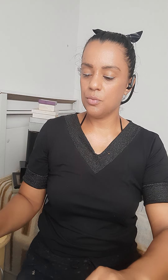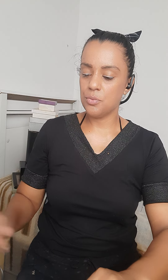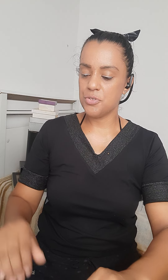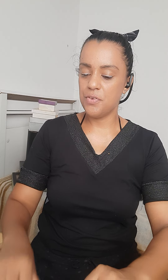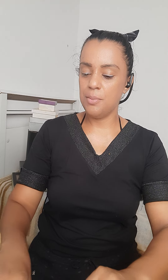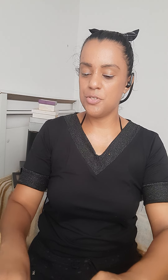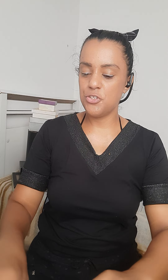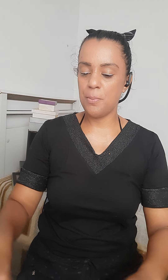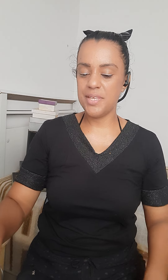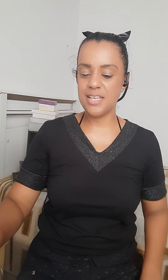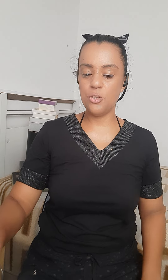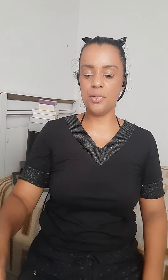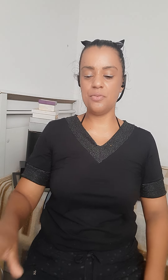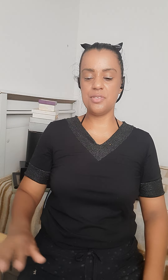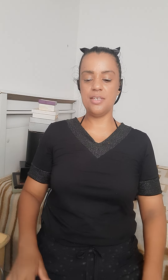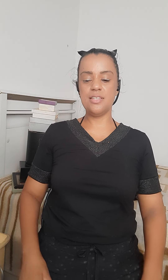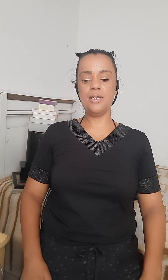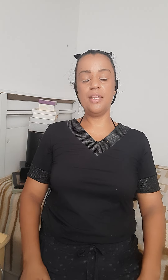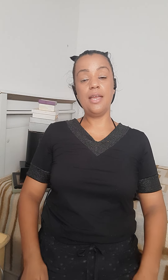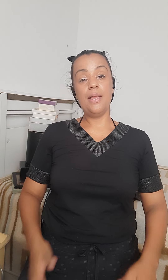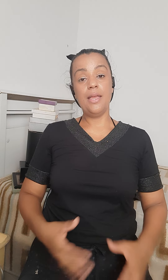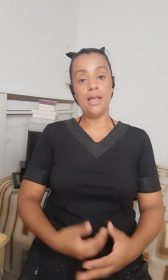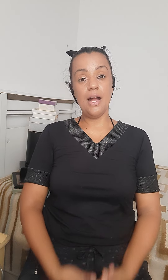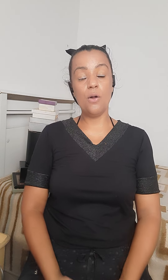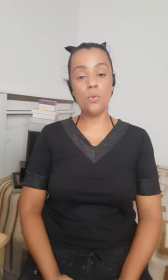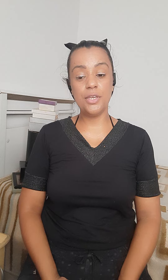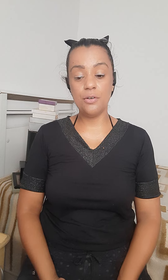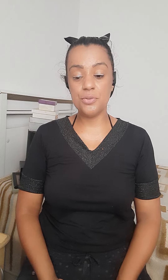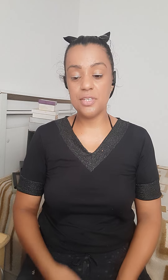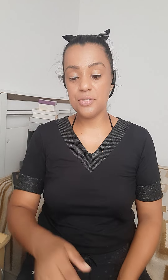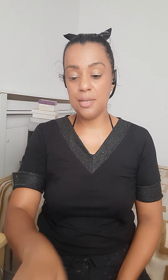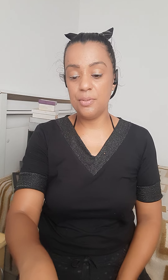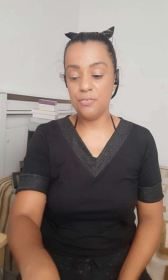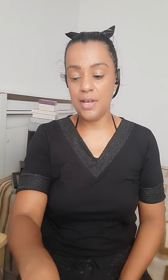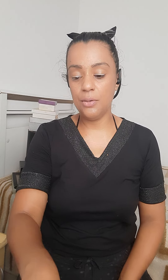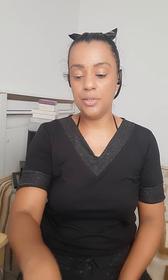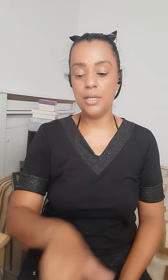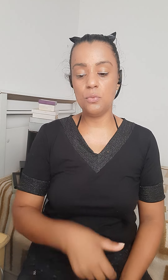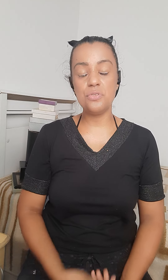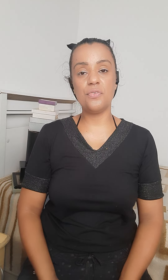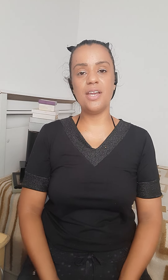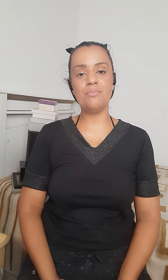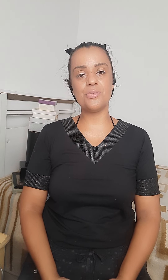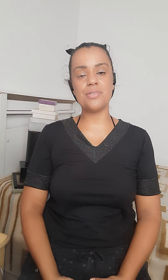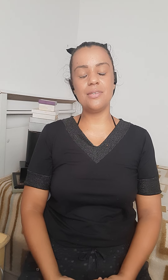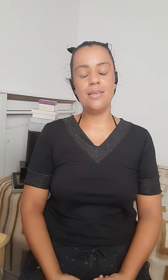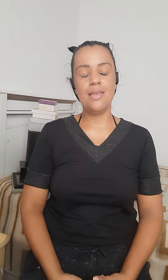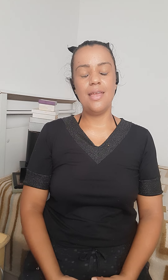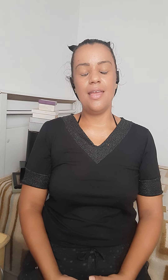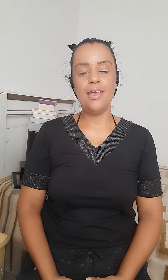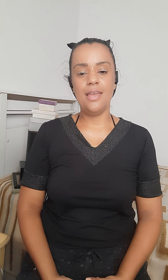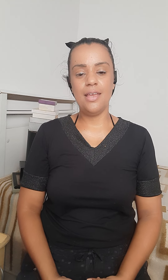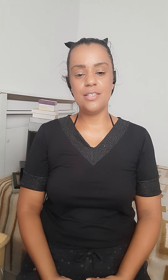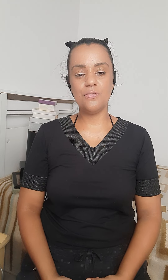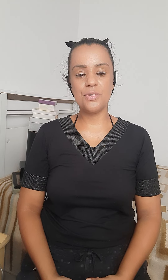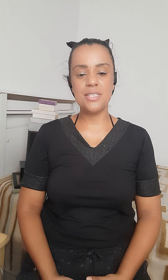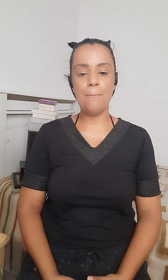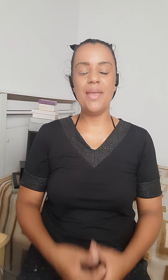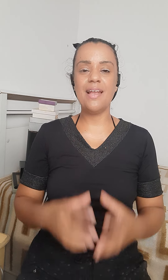Os verbos eu tinha passado pra vocês, né? Algo que eu sempre falo, né? Os verbos, se você pegar